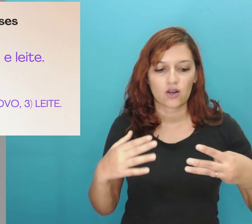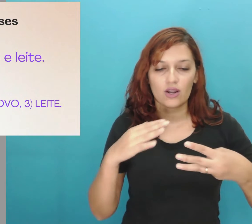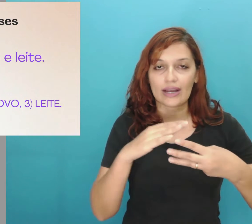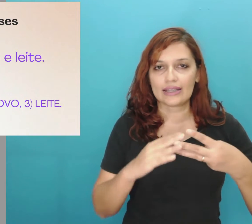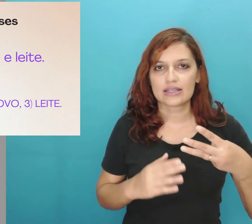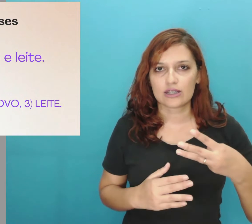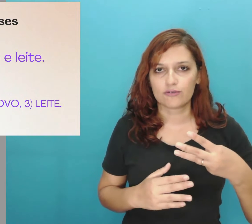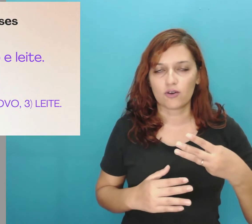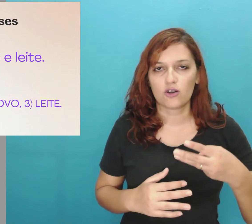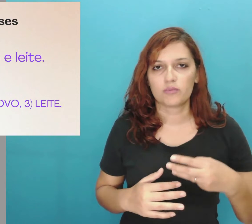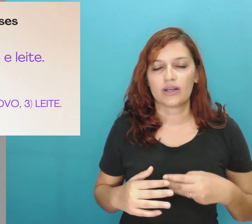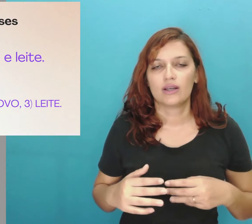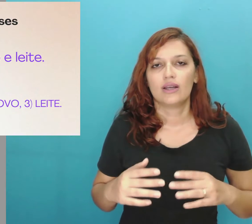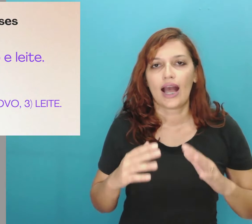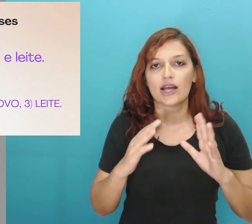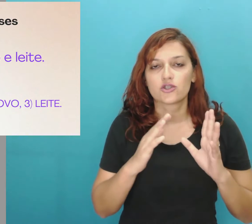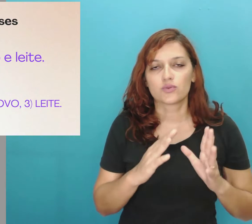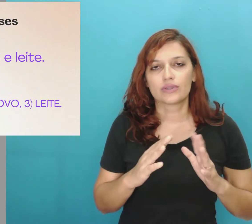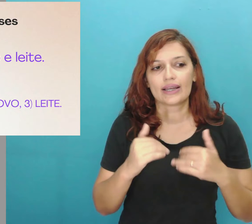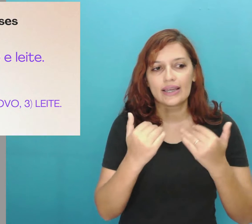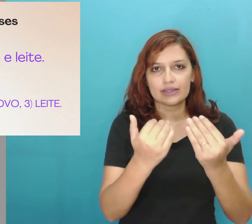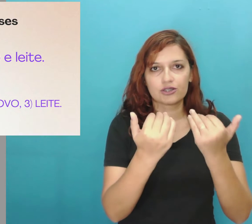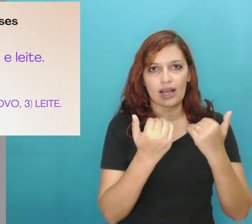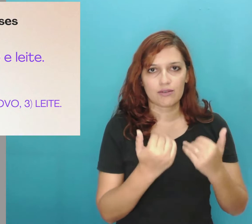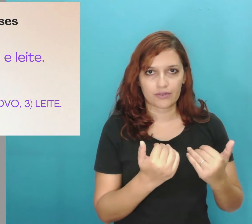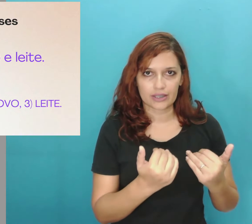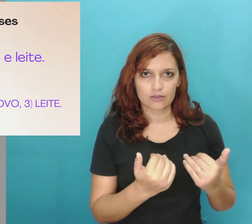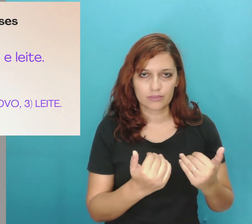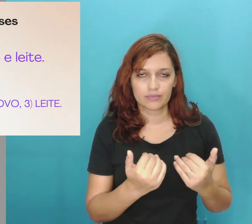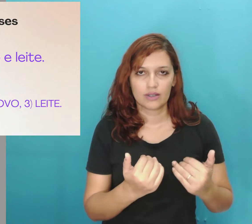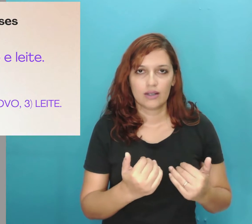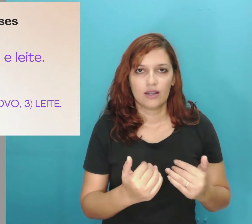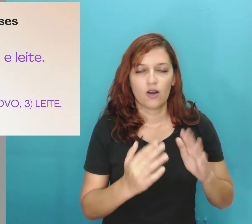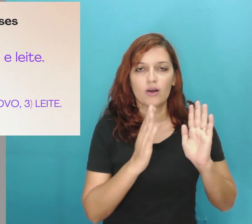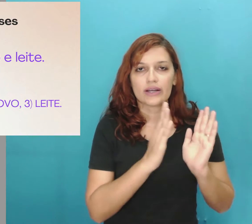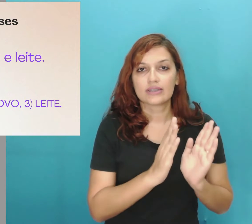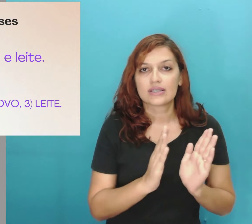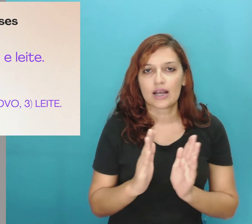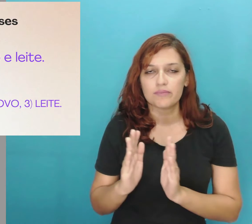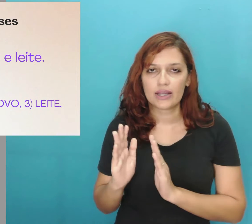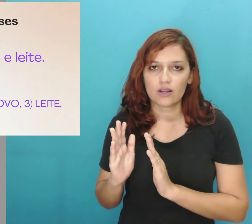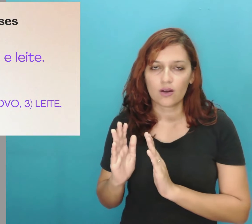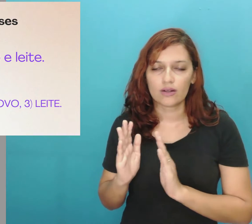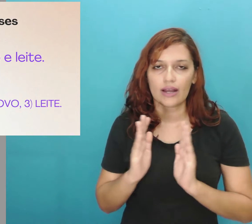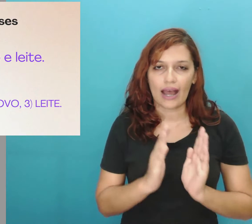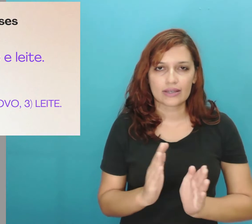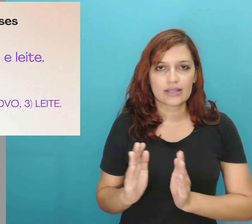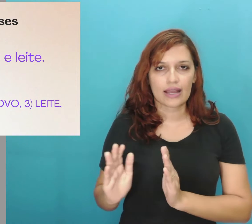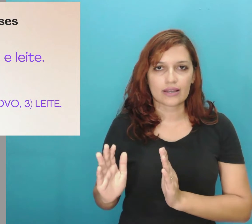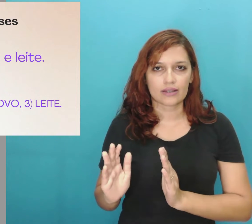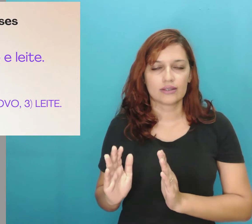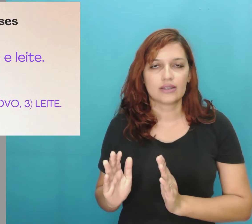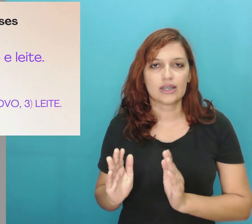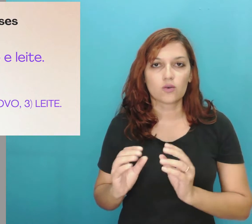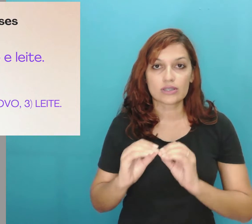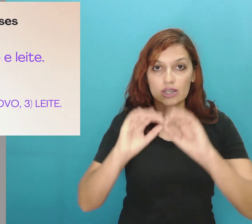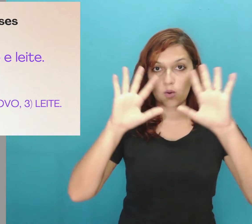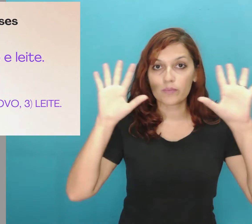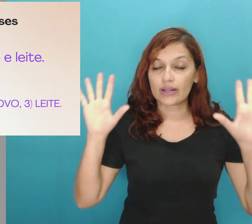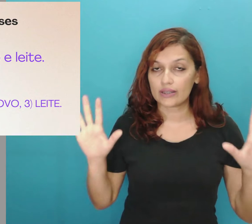colocar dessa forma ajuda a quem está vendo organizar melhor a ideia e conseguir compreender